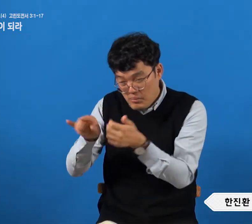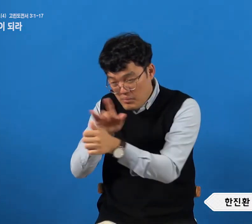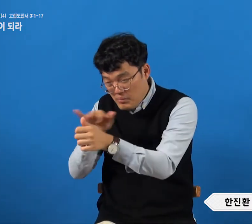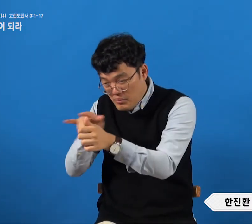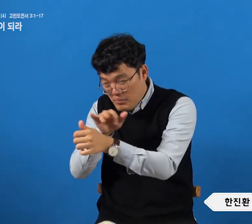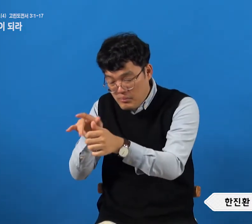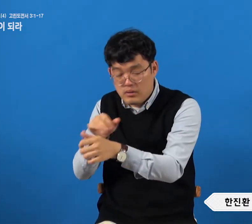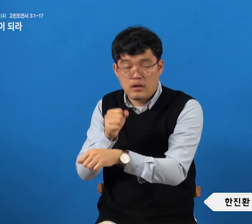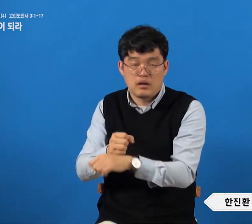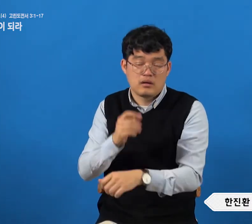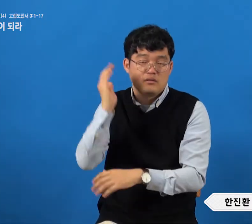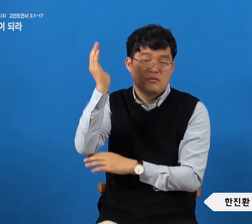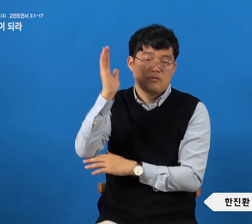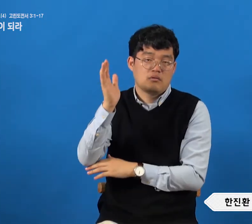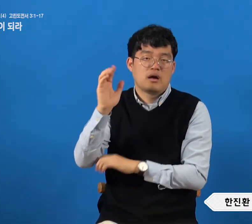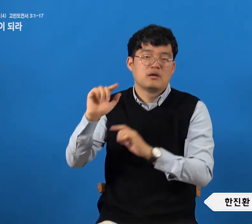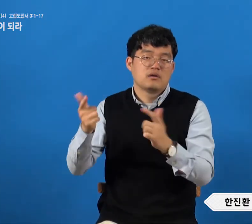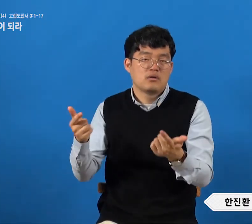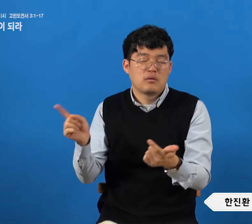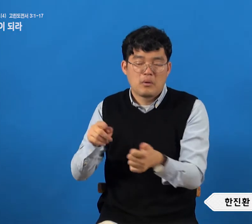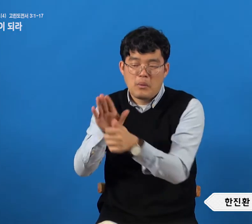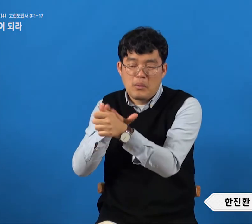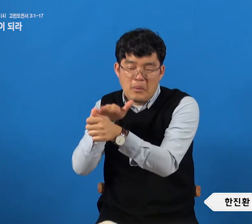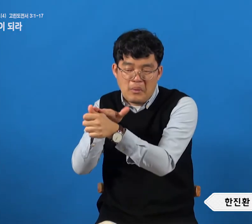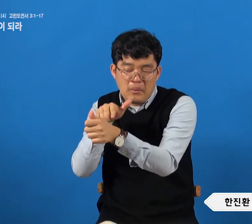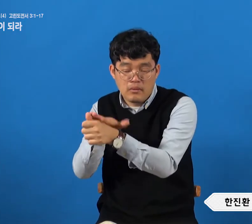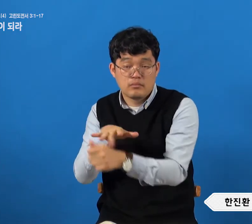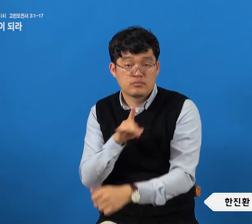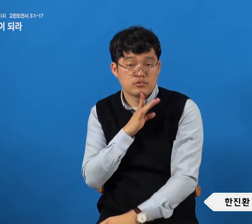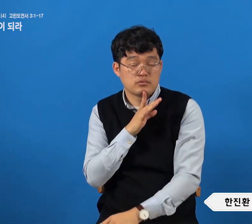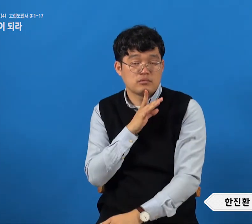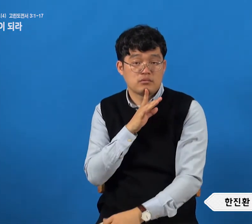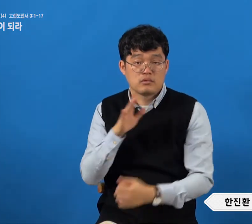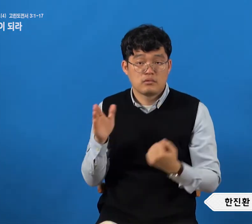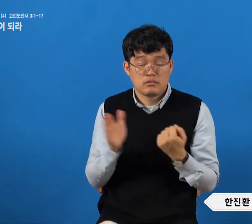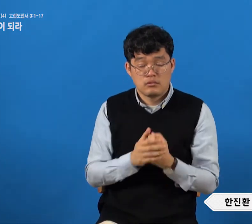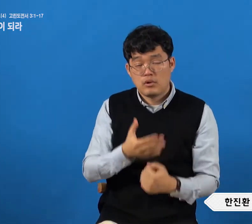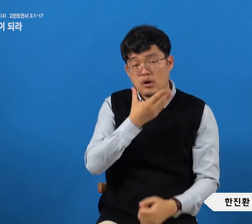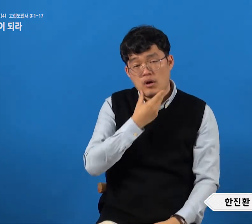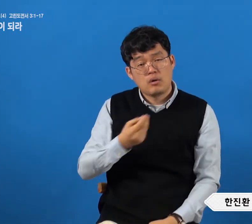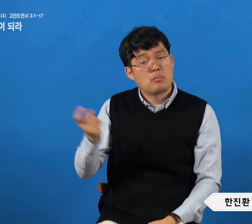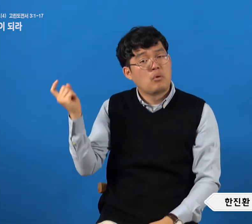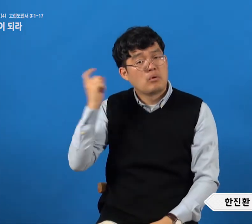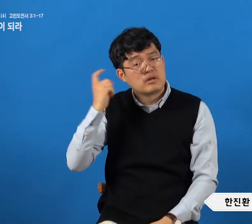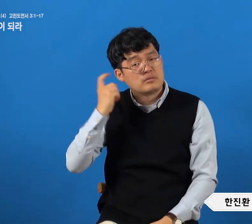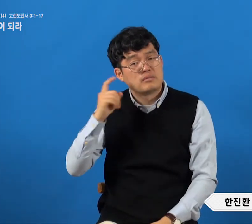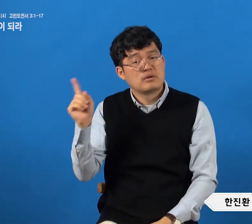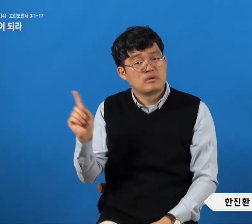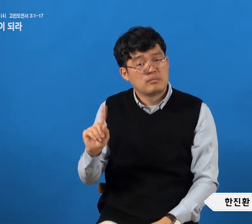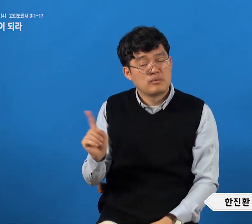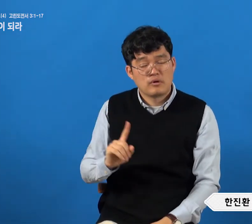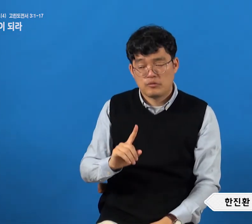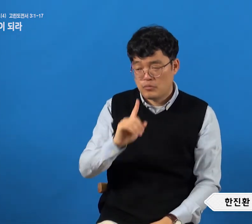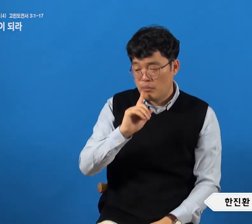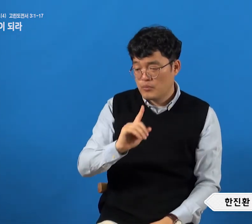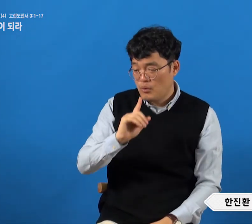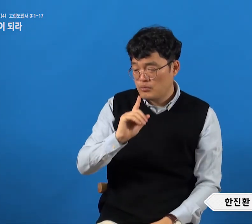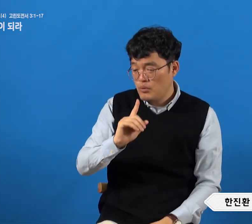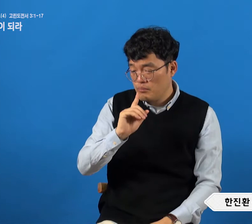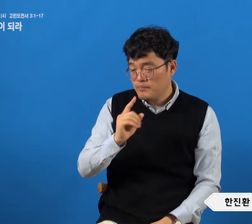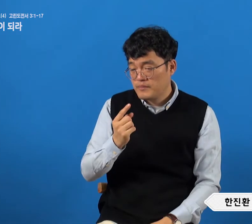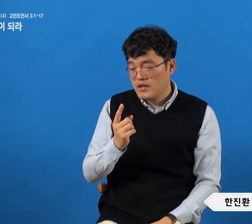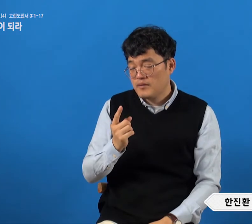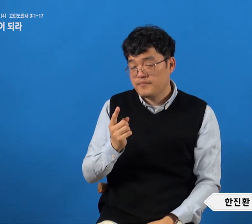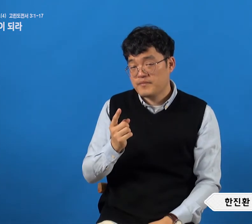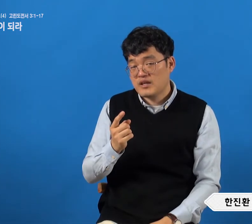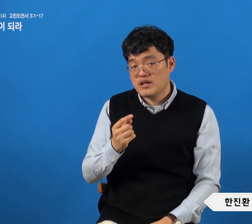말 골라서 합니다. 설교가 아니라 아첨을 합니다. 그래서 복음을 솜사탕 비슷하게